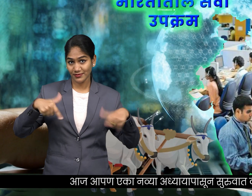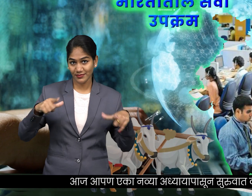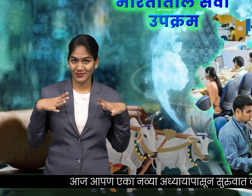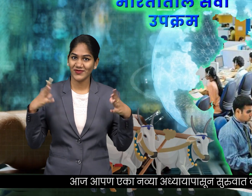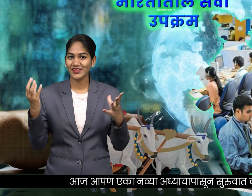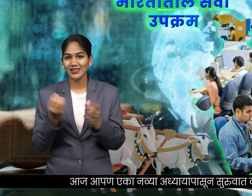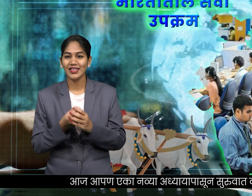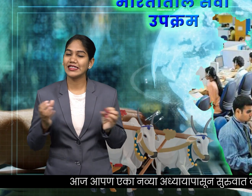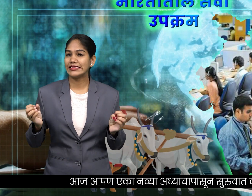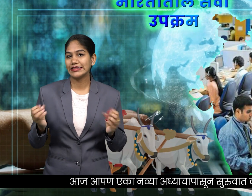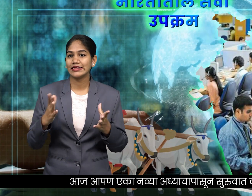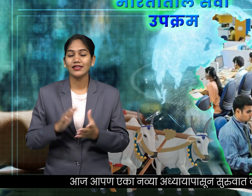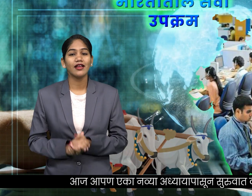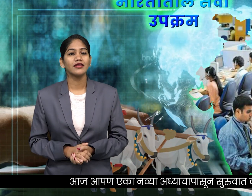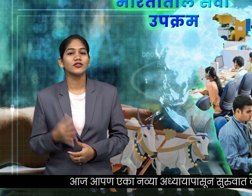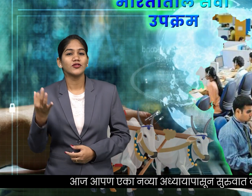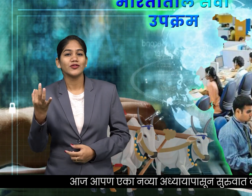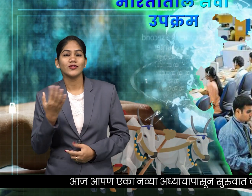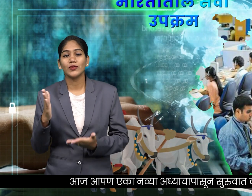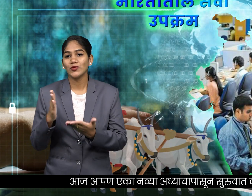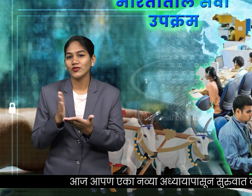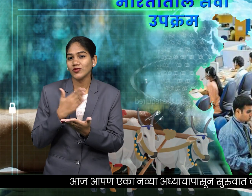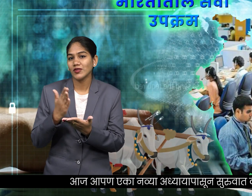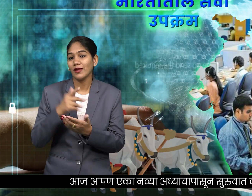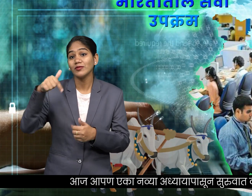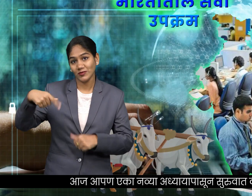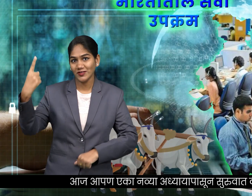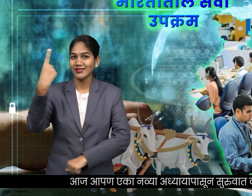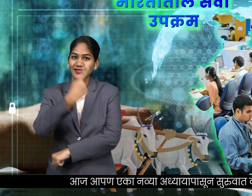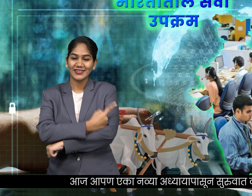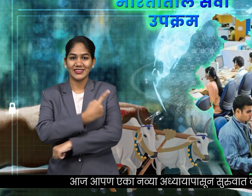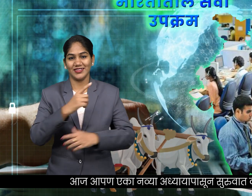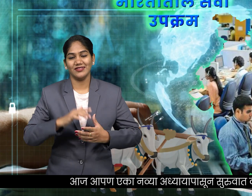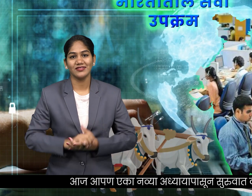आज आपण एका नव्या अध्यायापासून सुरुवात करूया.